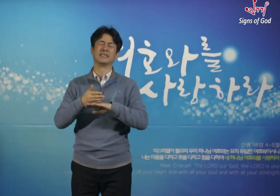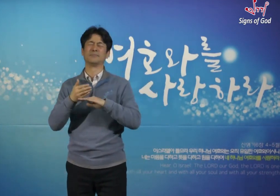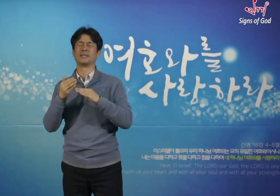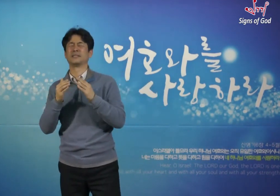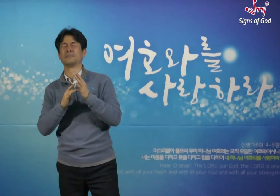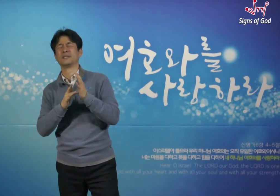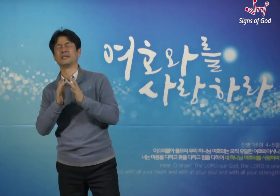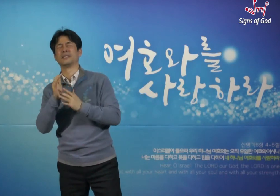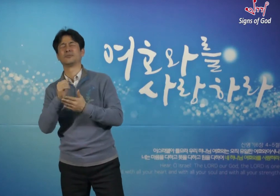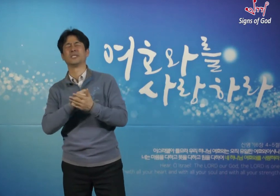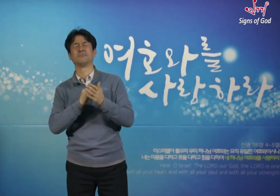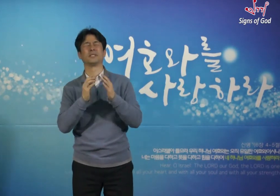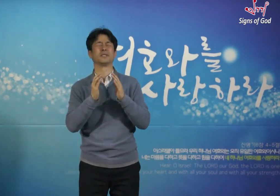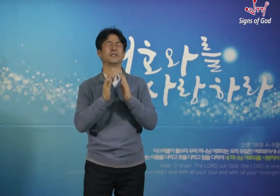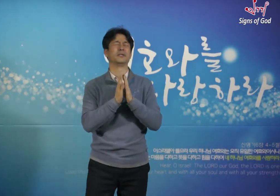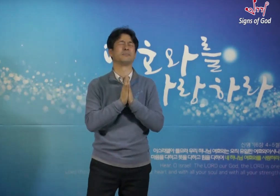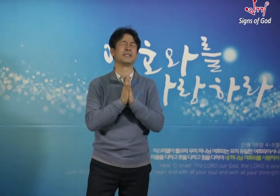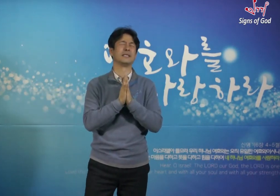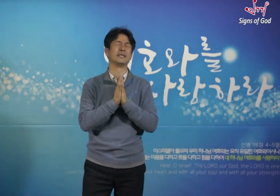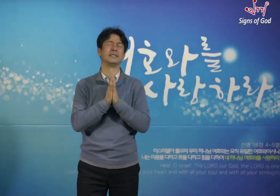감사드리며 예수님의 이름으로 기도드립니다.